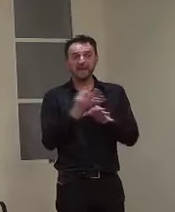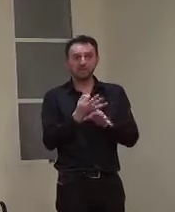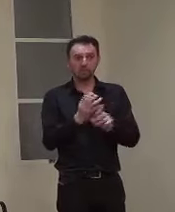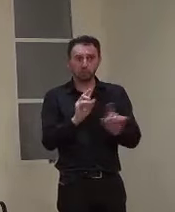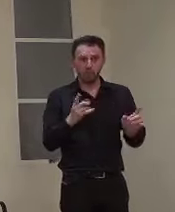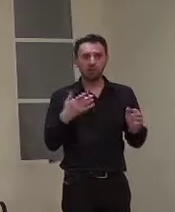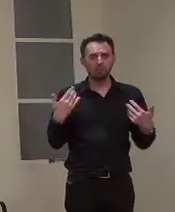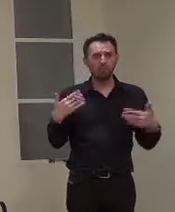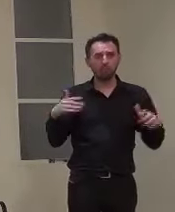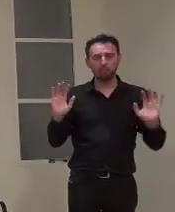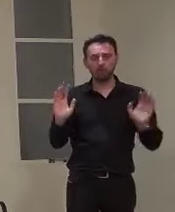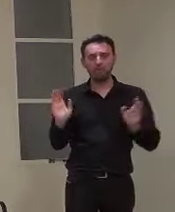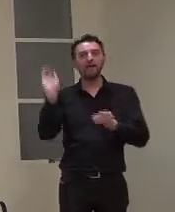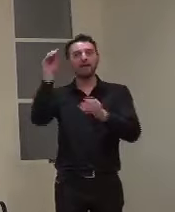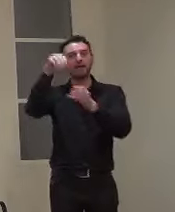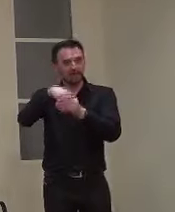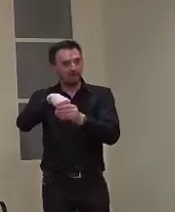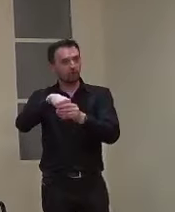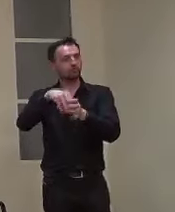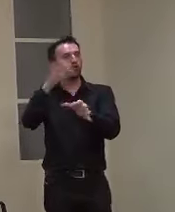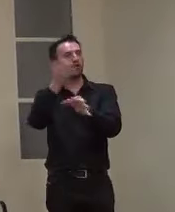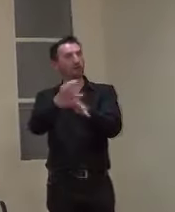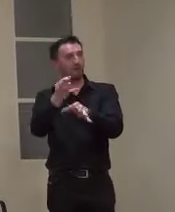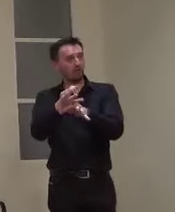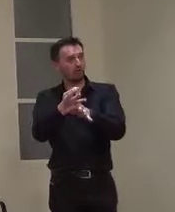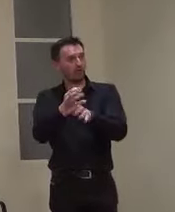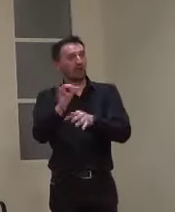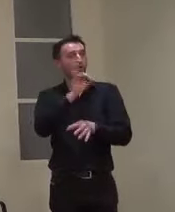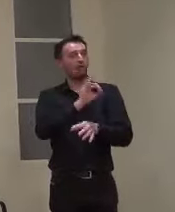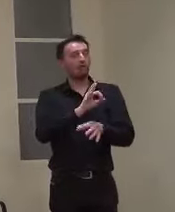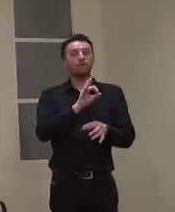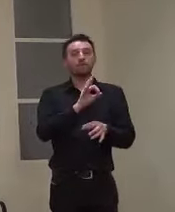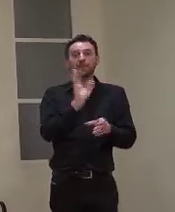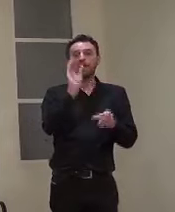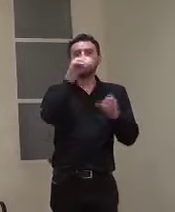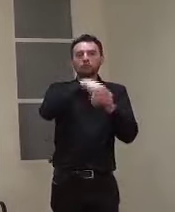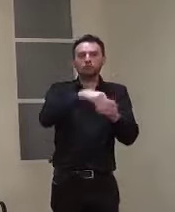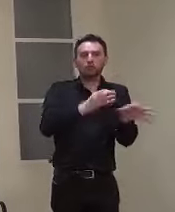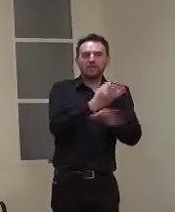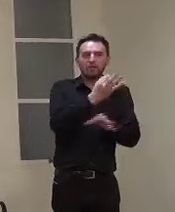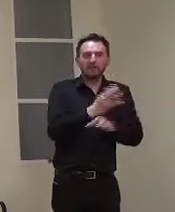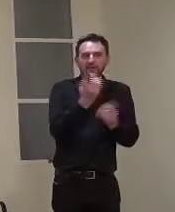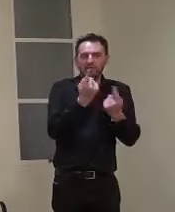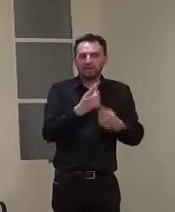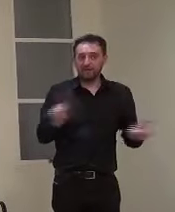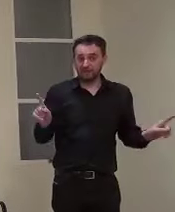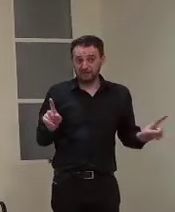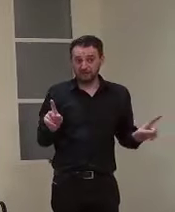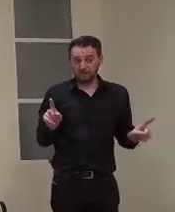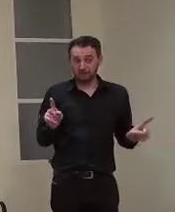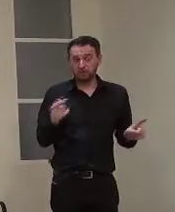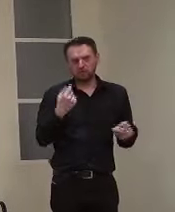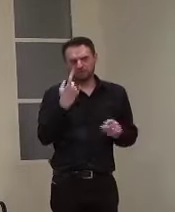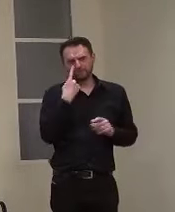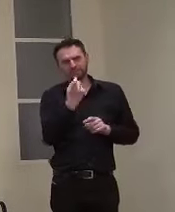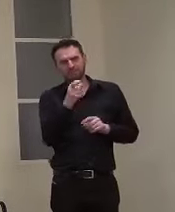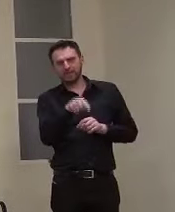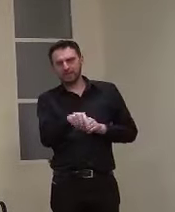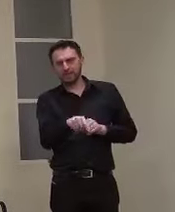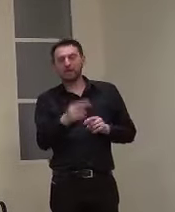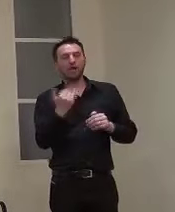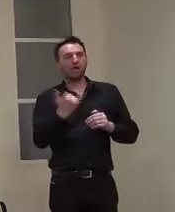puede haber inclusión escolar y no haber función educativa porque lo que observamos son